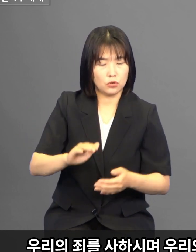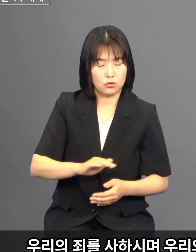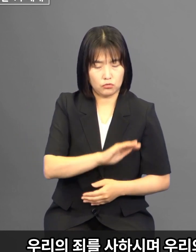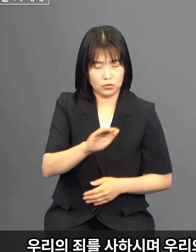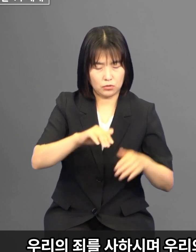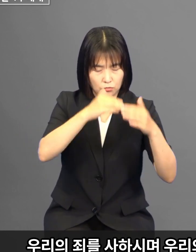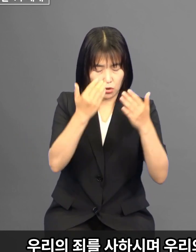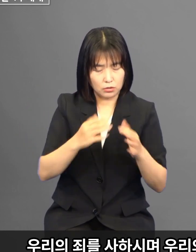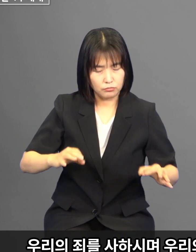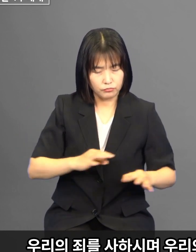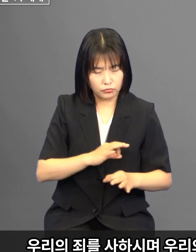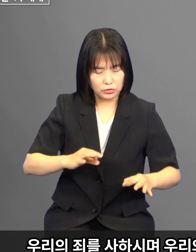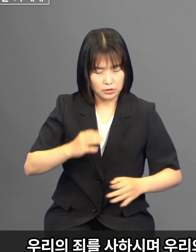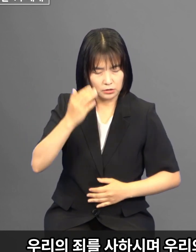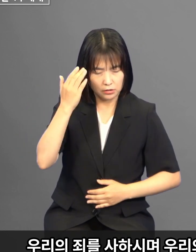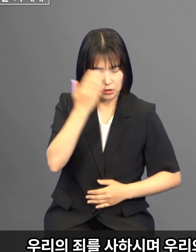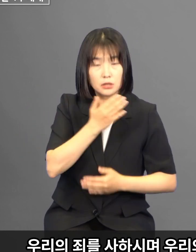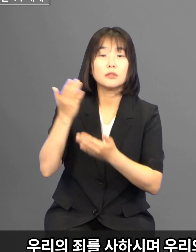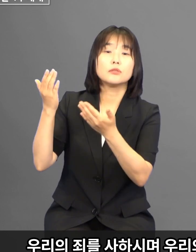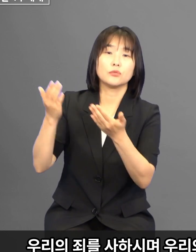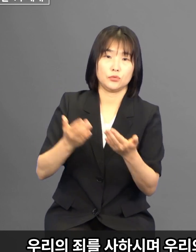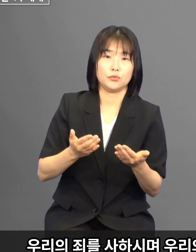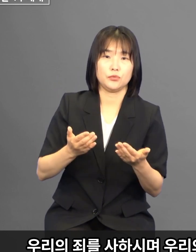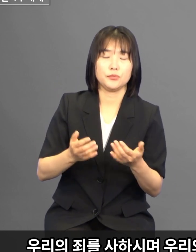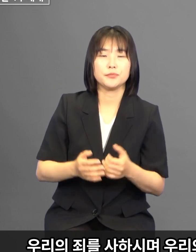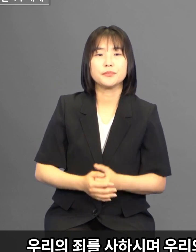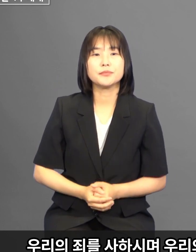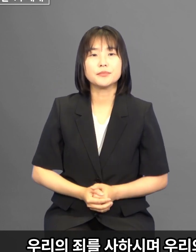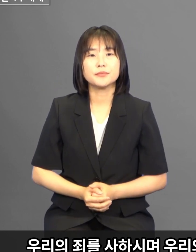모든 불의에서 깨끗하게 하실 것이요